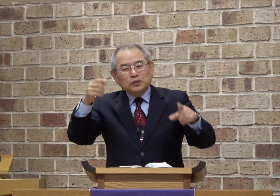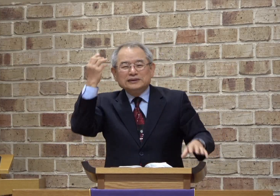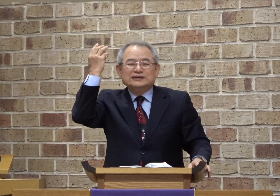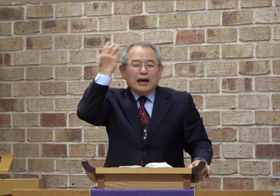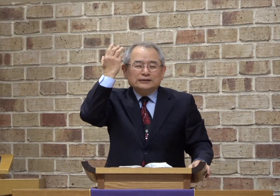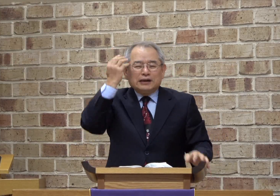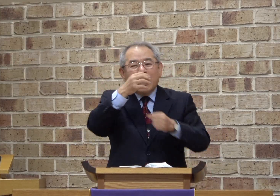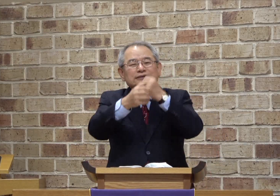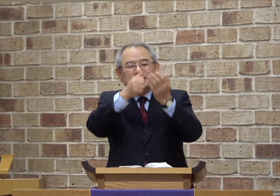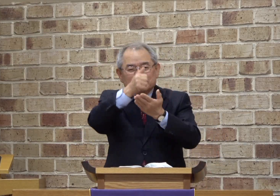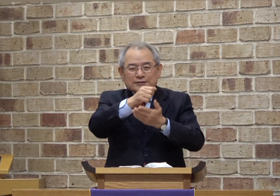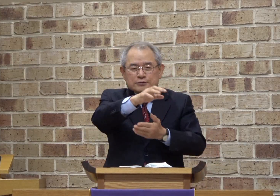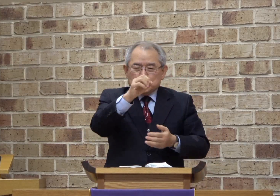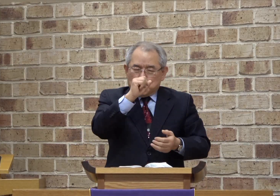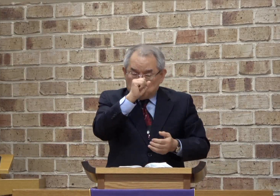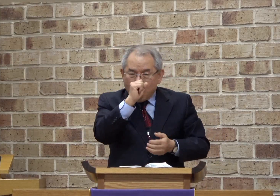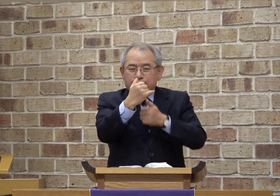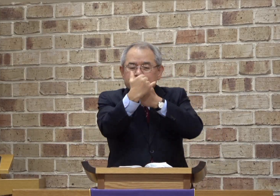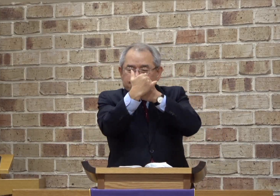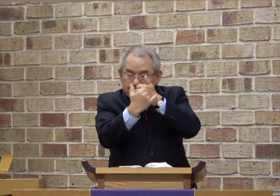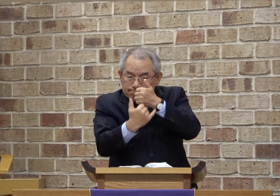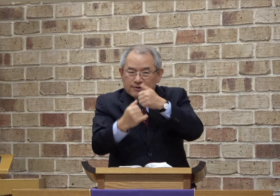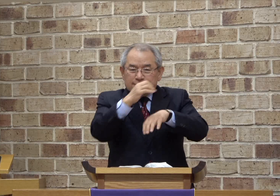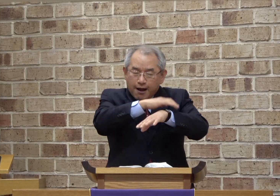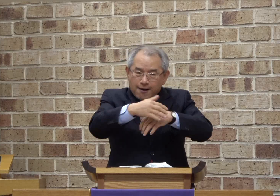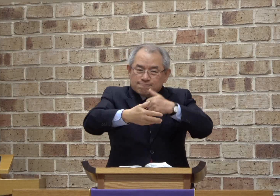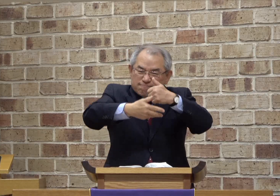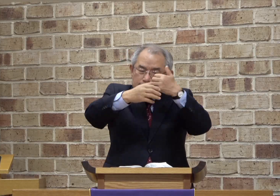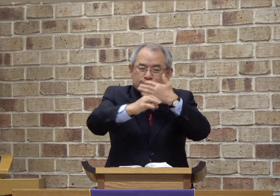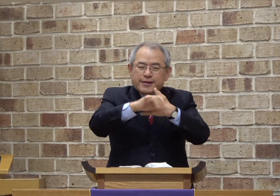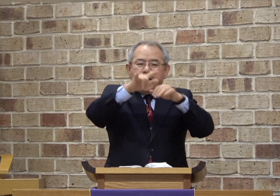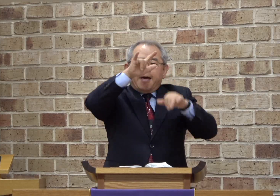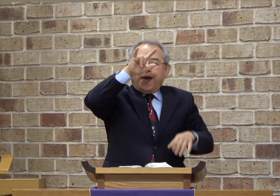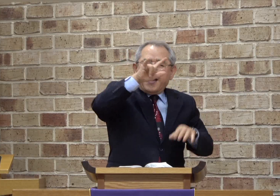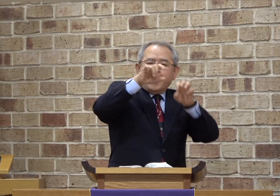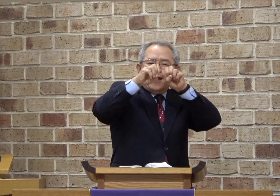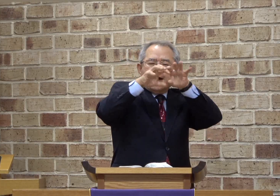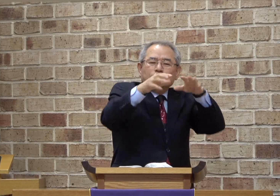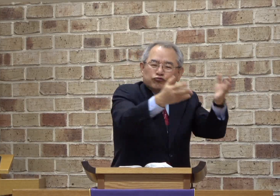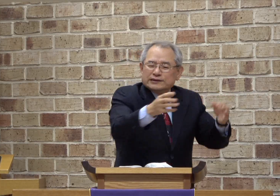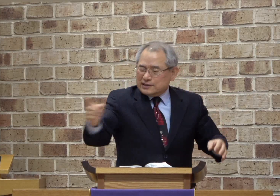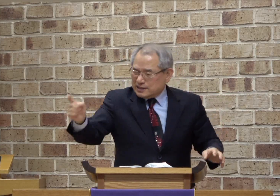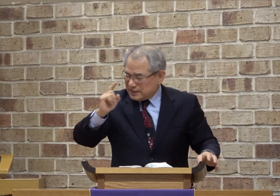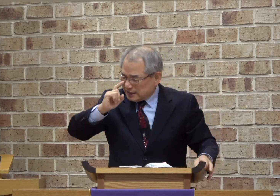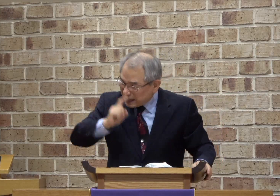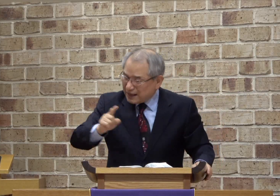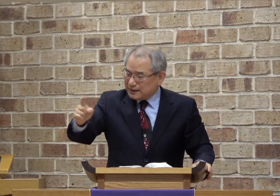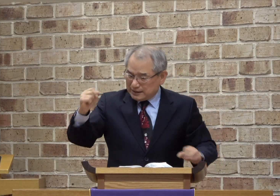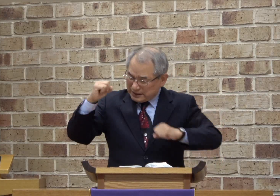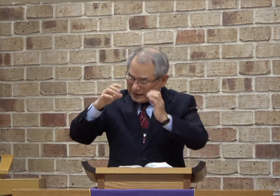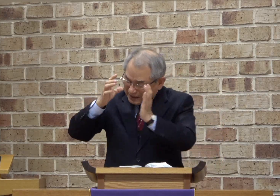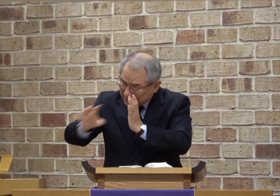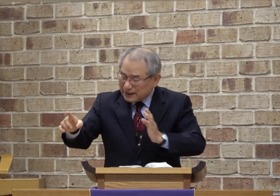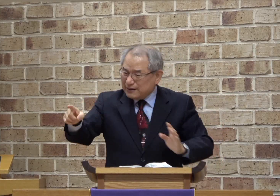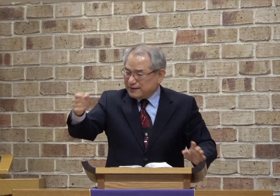태양의 빛을 받는 면적이 그냥 바로 받는다면 우리는 더 뜨겁고 받지 못하는 쪽은 너무나 차갑고